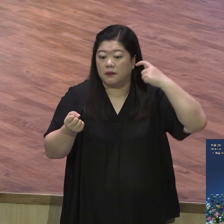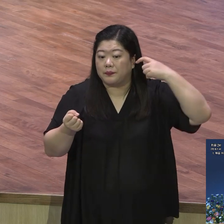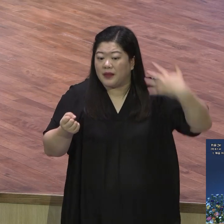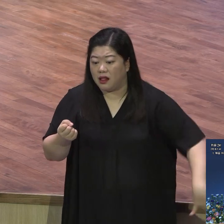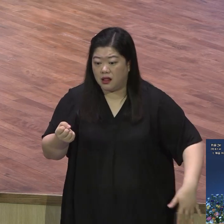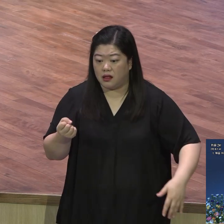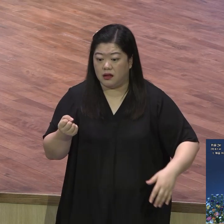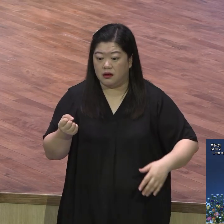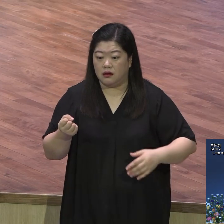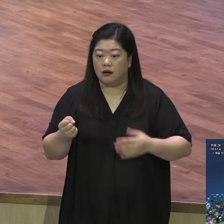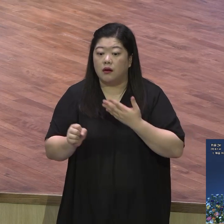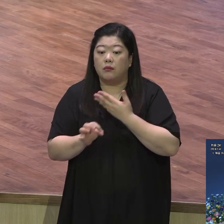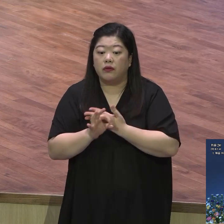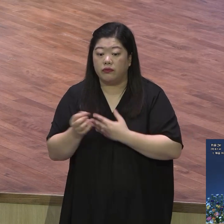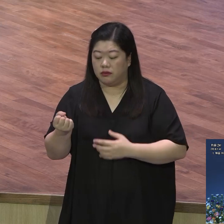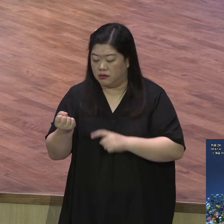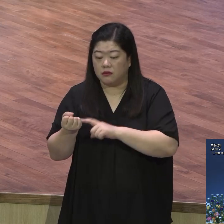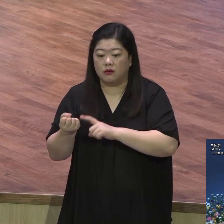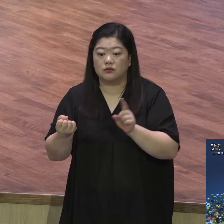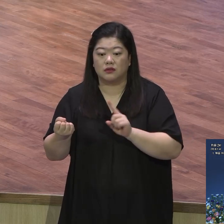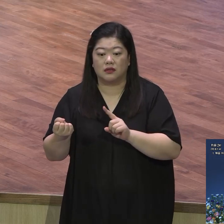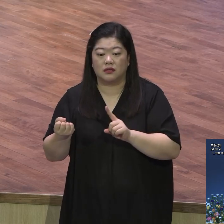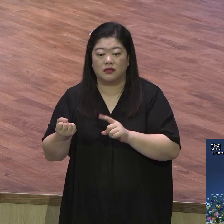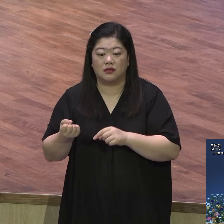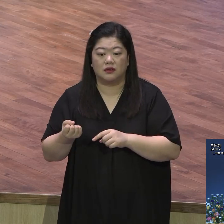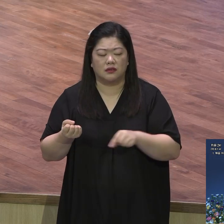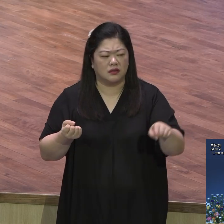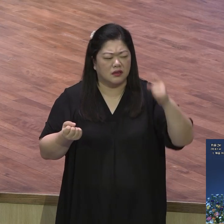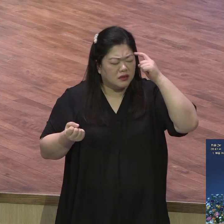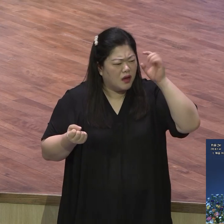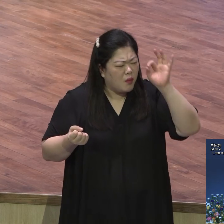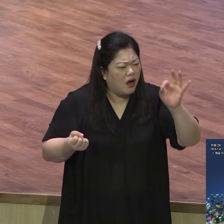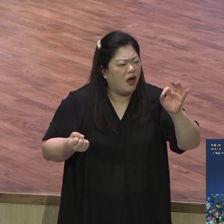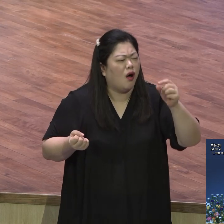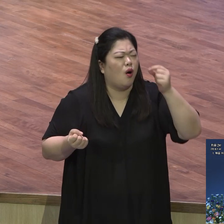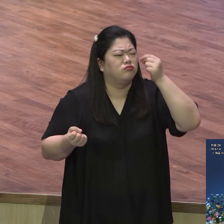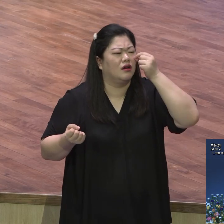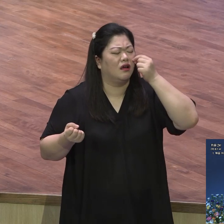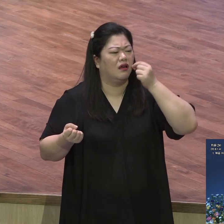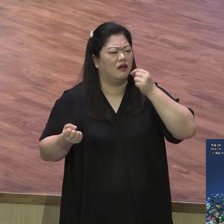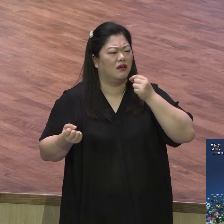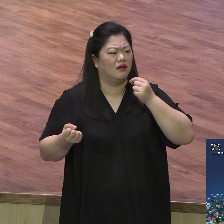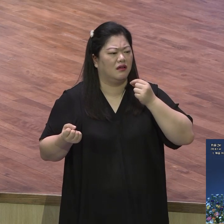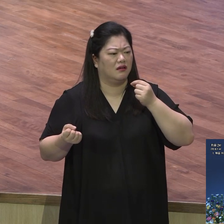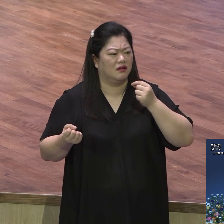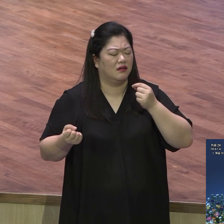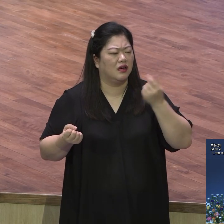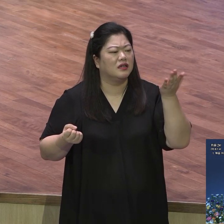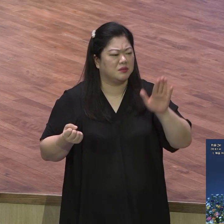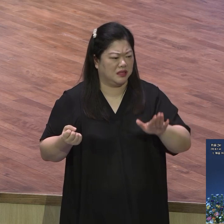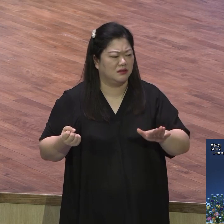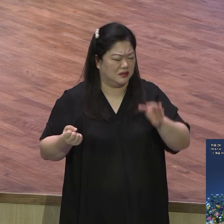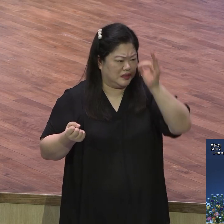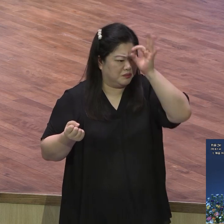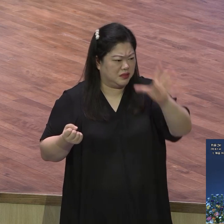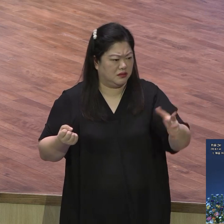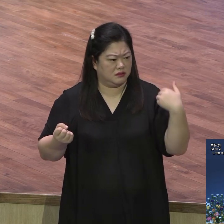유리 방어하는 많은 사람들을 생각을 해보세요. 지금까지 사람에서 아는 지인들을 생각해보세요.